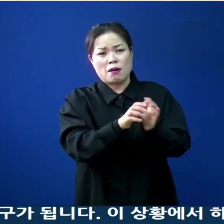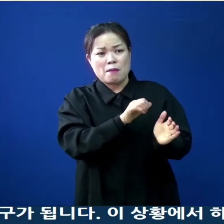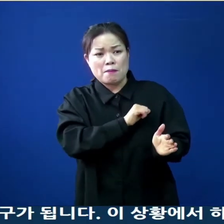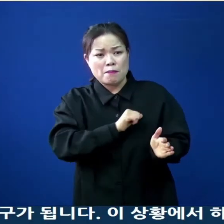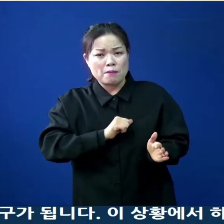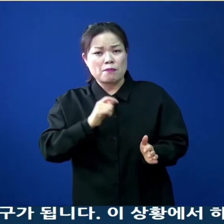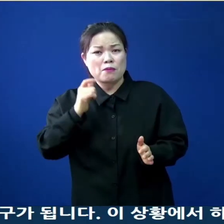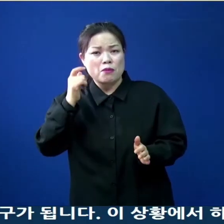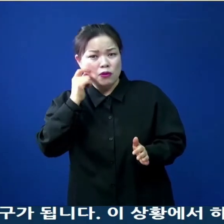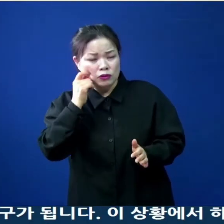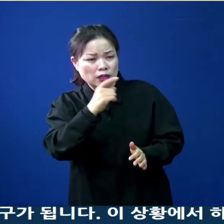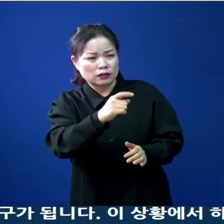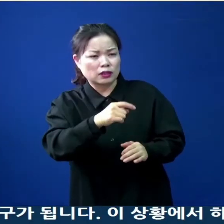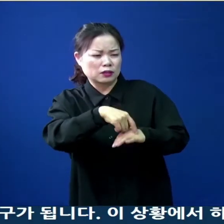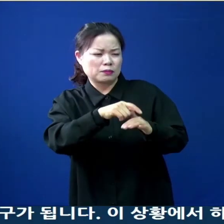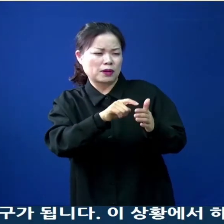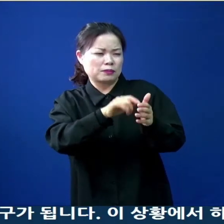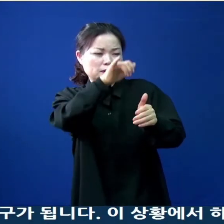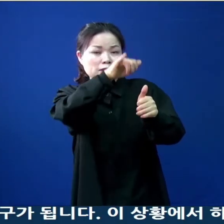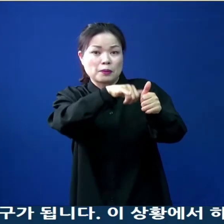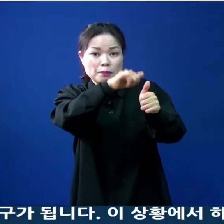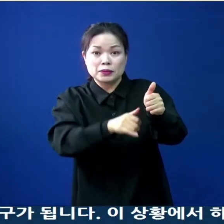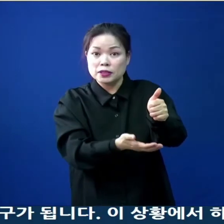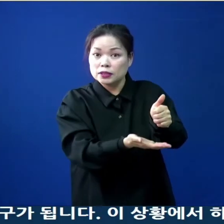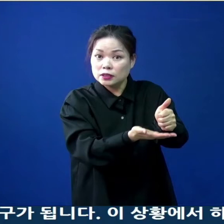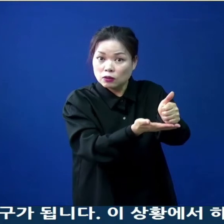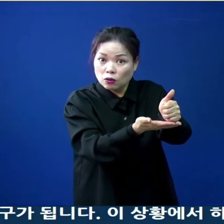그 마음으로 그들을 섬겨가는 것,